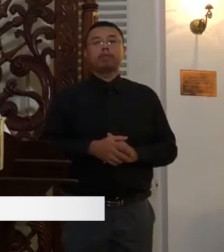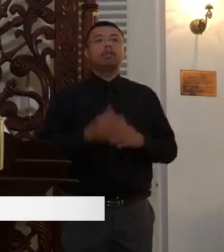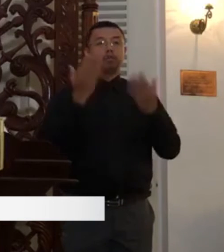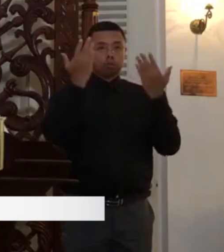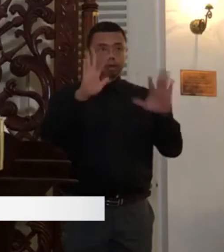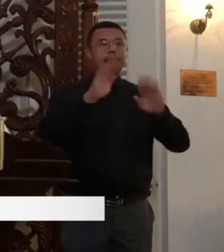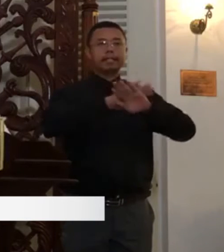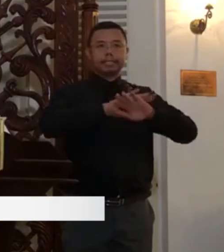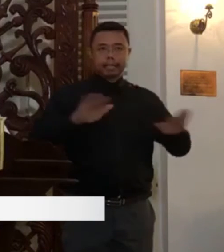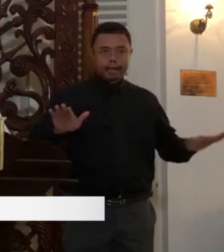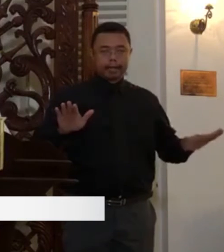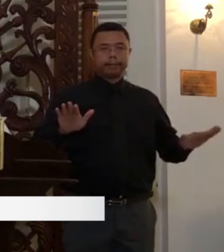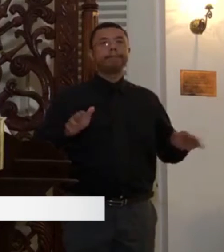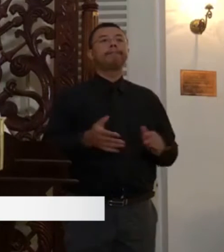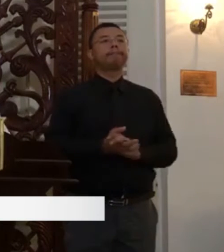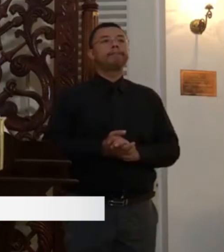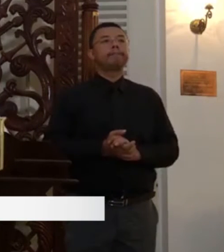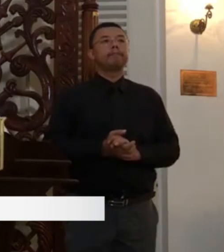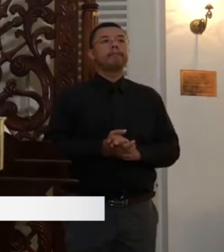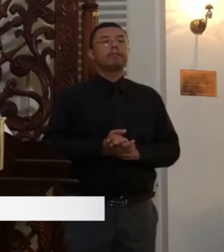sudah tuntas, dan